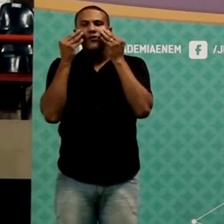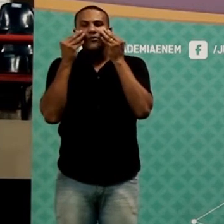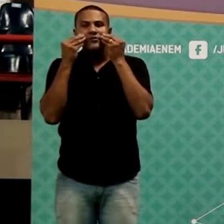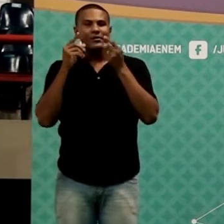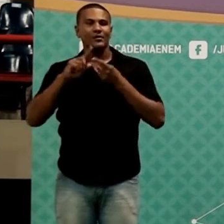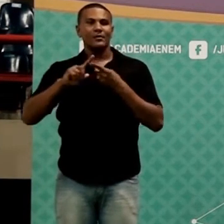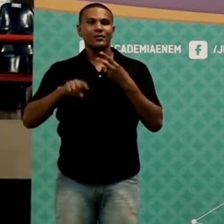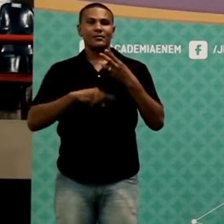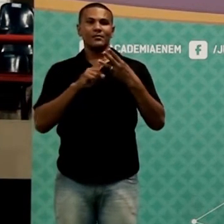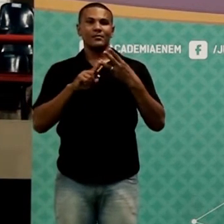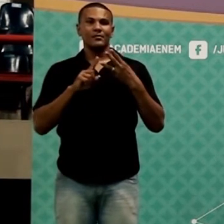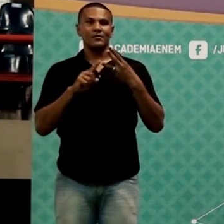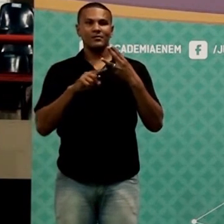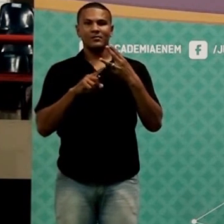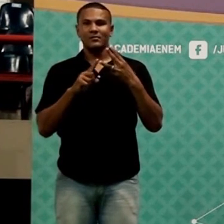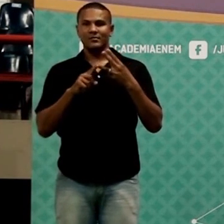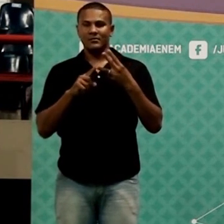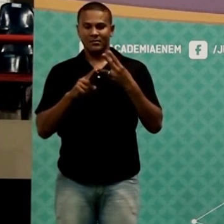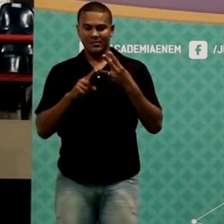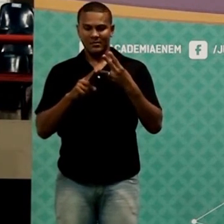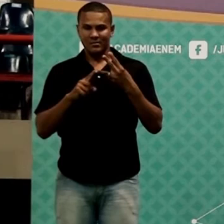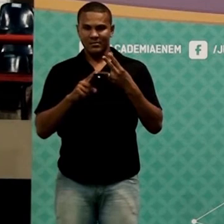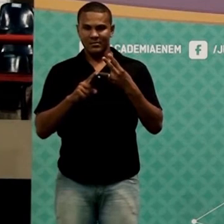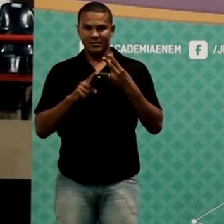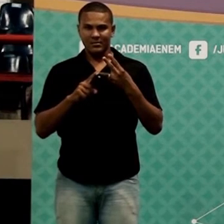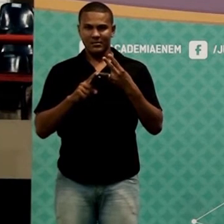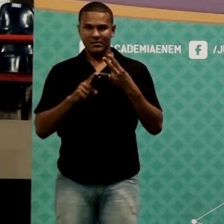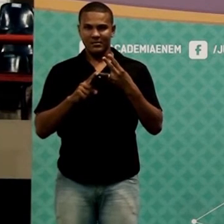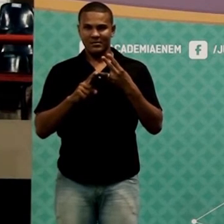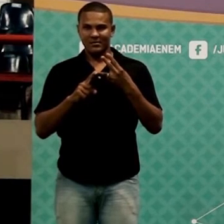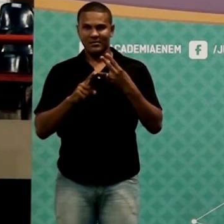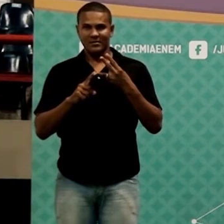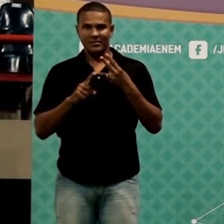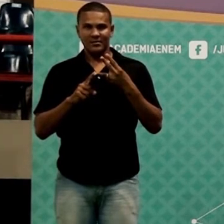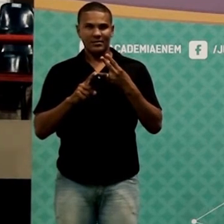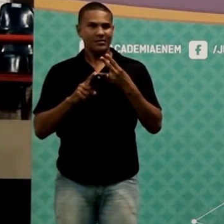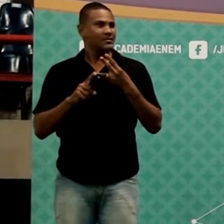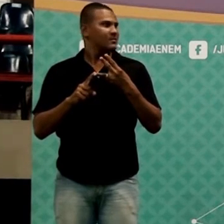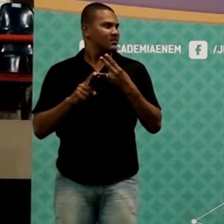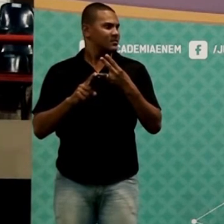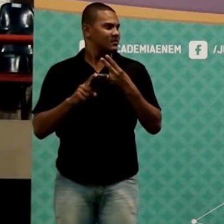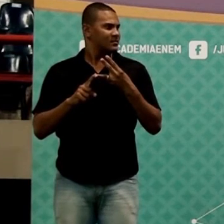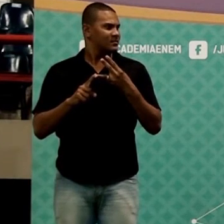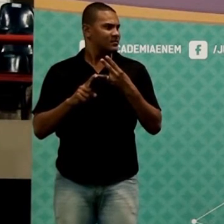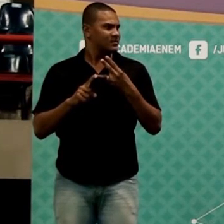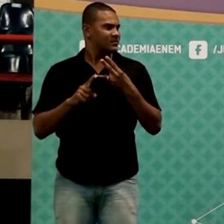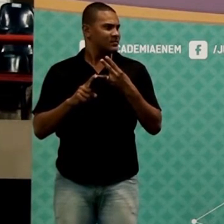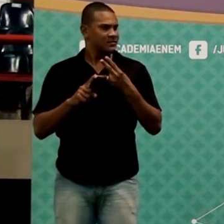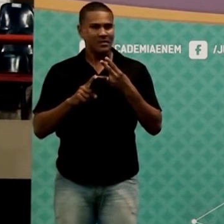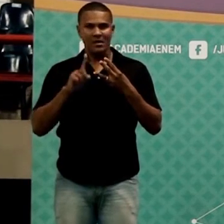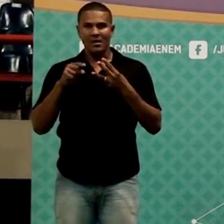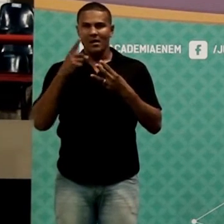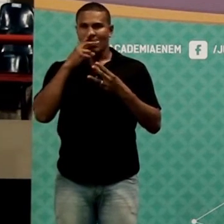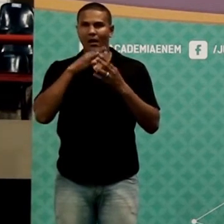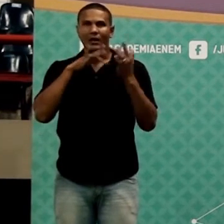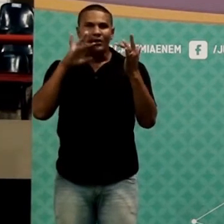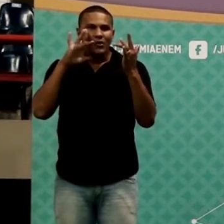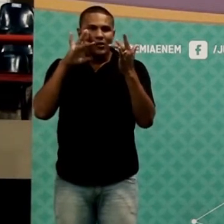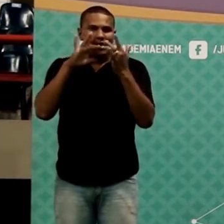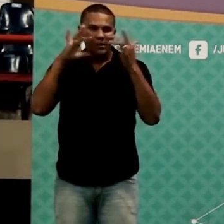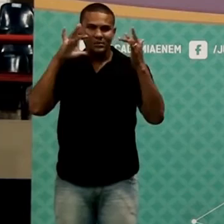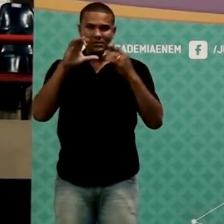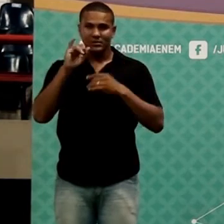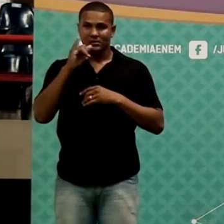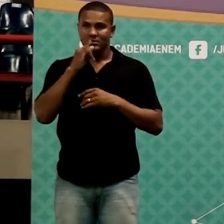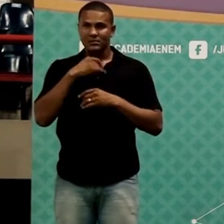E vem com três. Ela encosta com o olho do gato Shrek e a voz. Se o caba, se o marido chegar